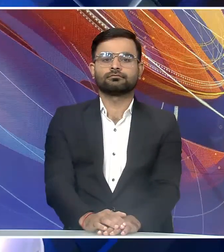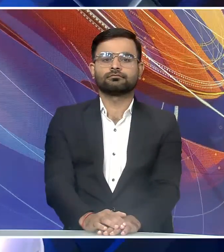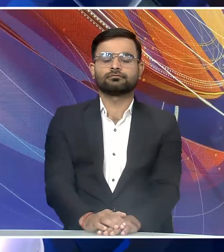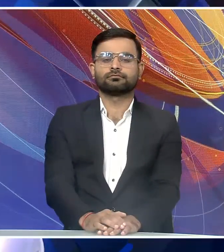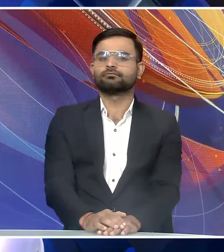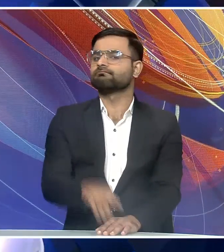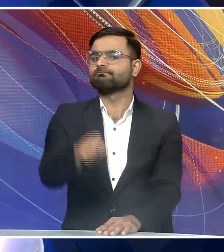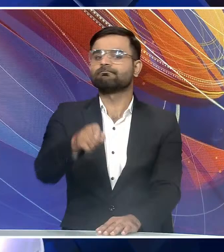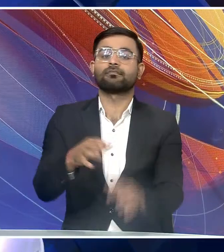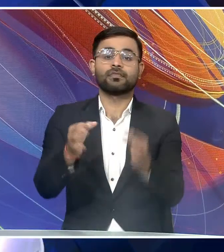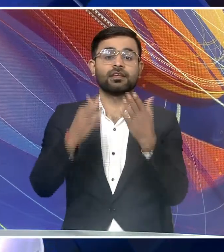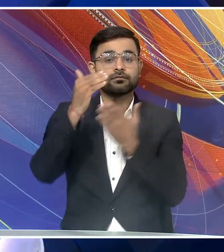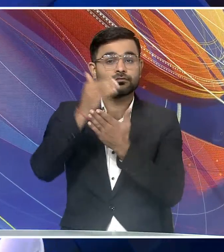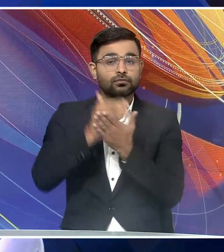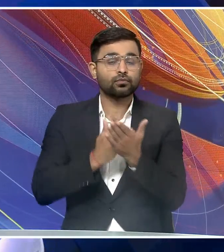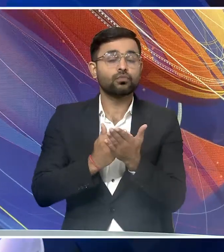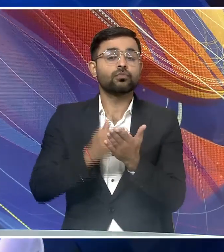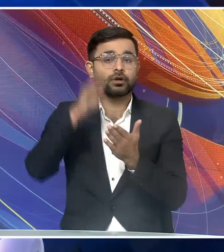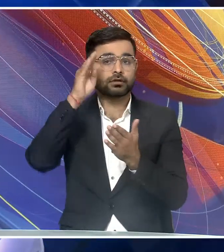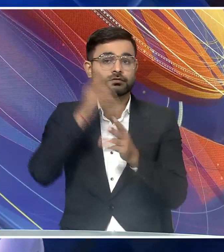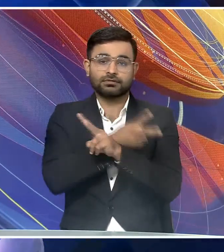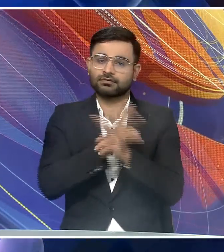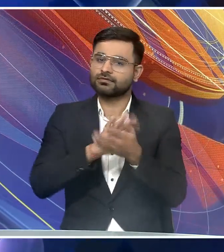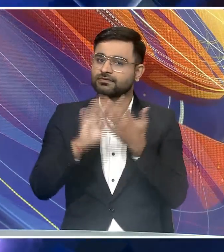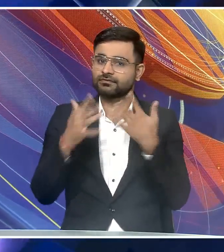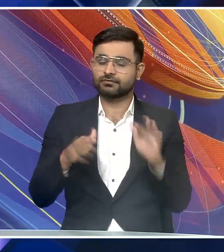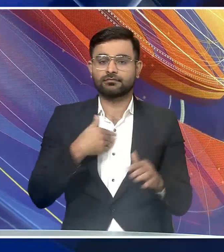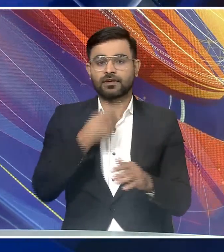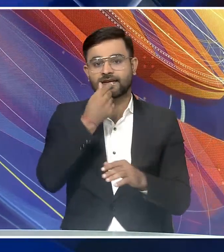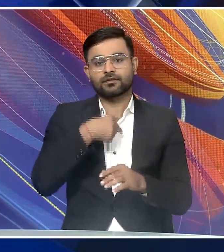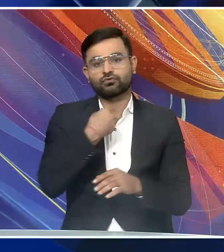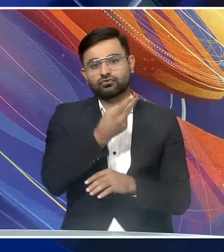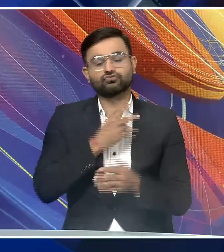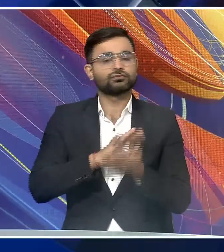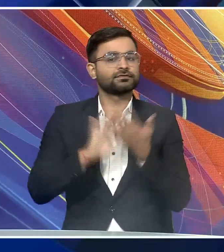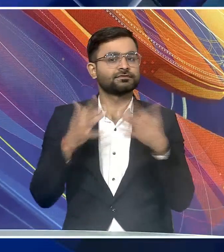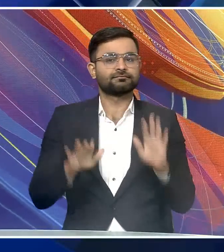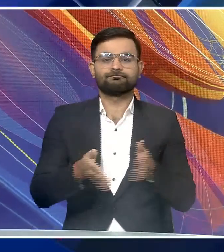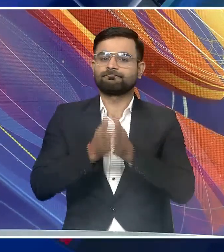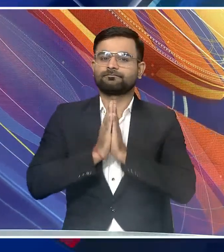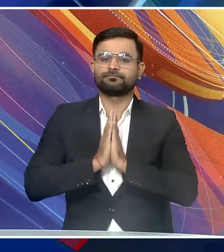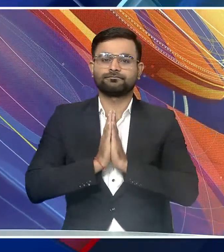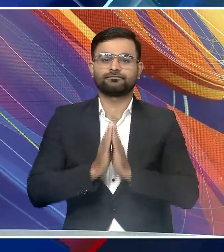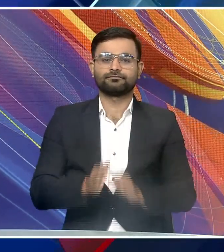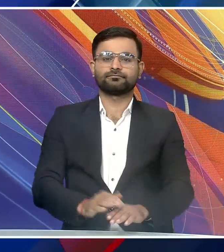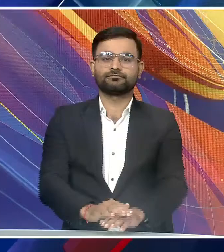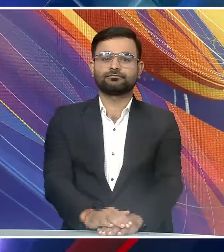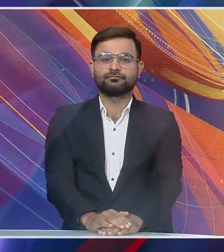और फिलहाल इस विशेष समाचार प्रसारण में बस इतना ही। मुझे और अतुल को दीजिए इजाजत। नमस्कार।